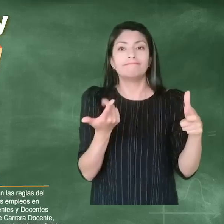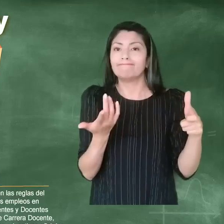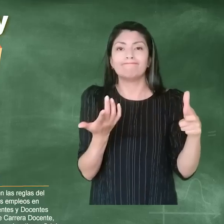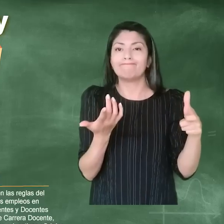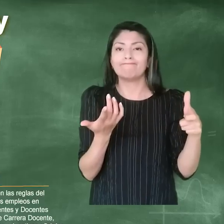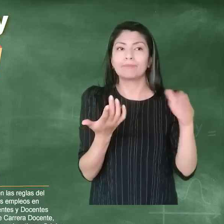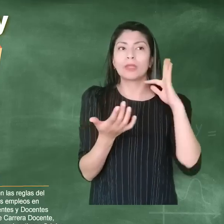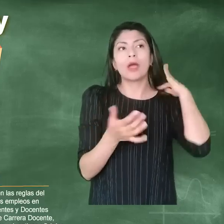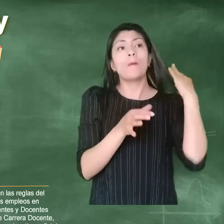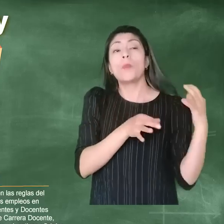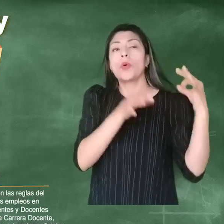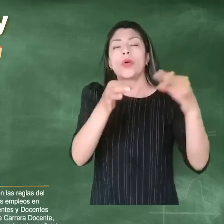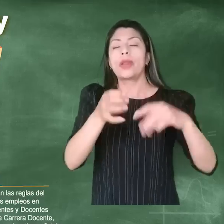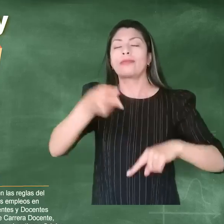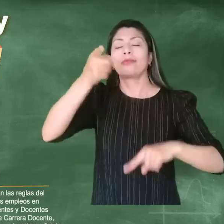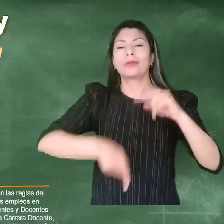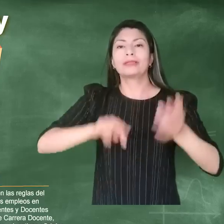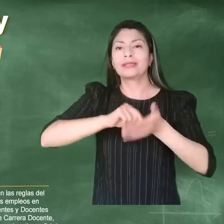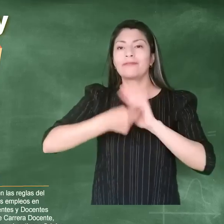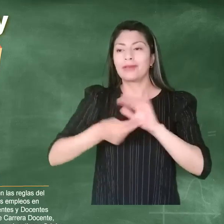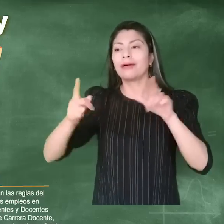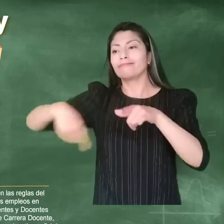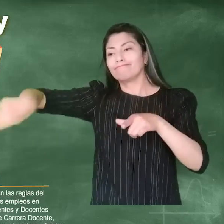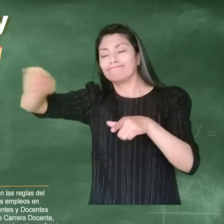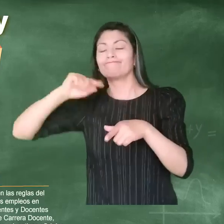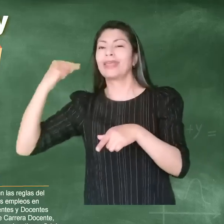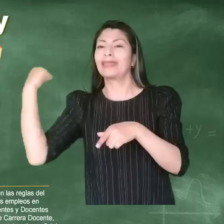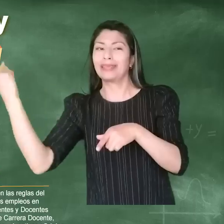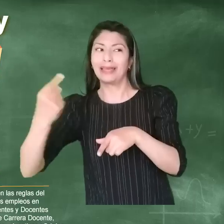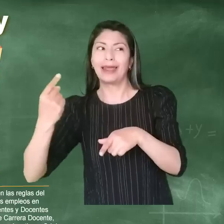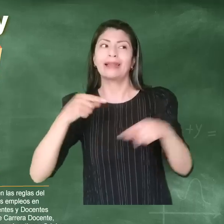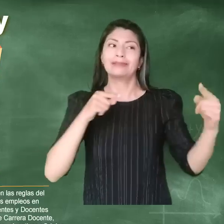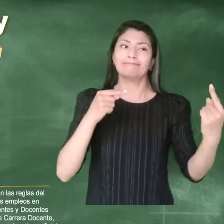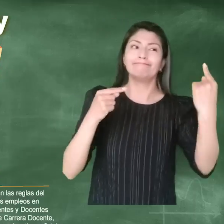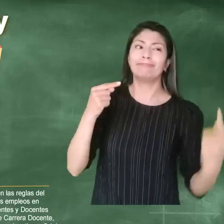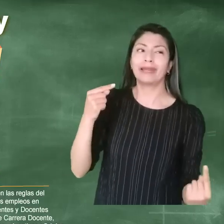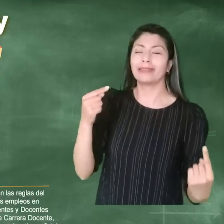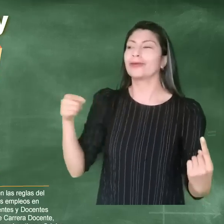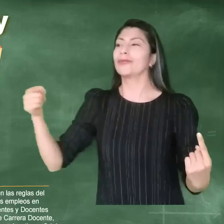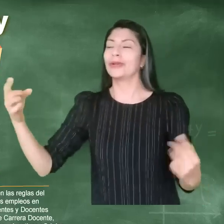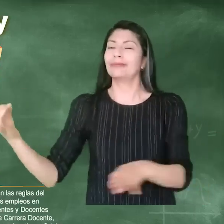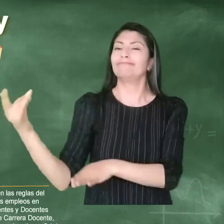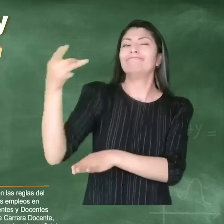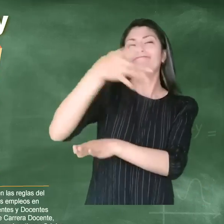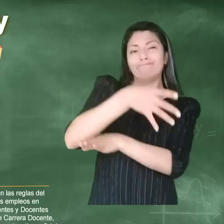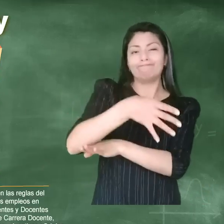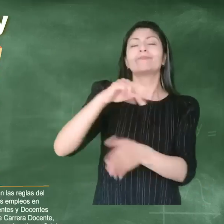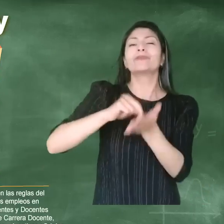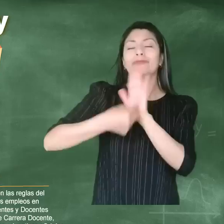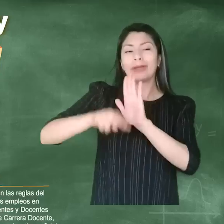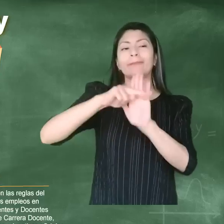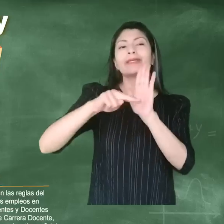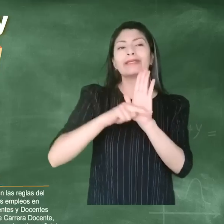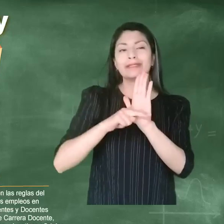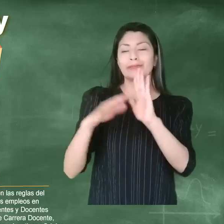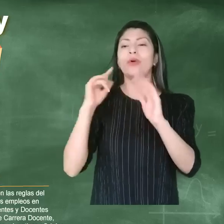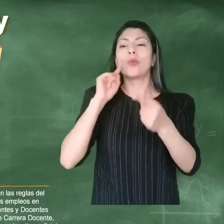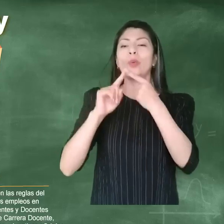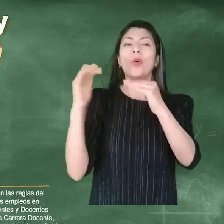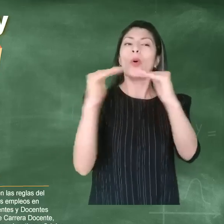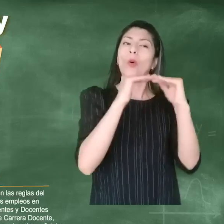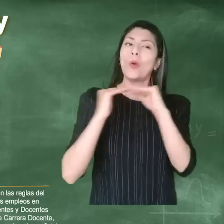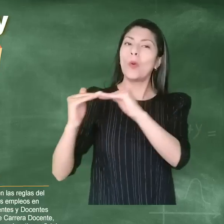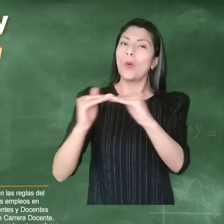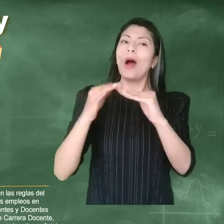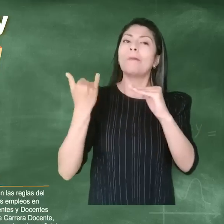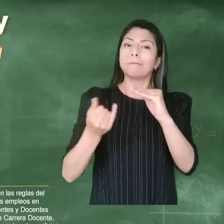este proceso de selección, de prevalencia del interés general sobre el particular, de economía y de celeridad,